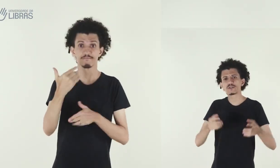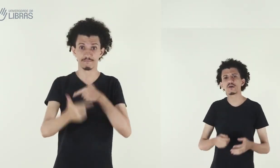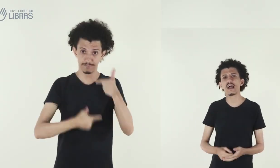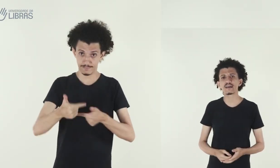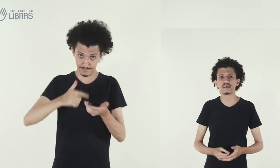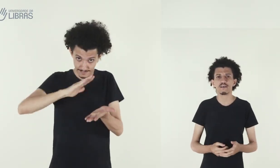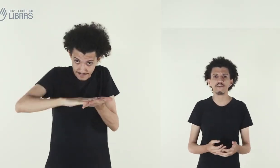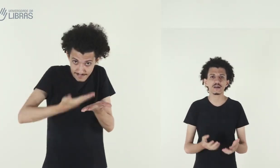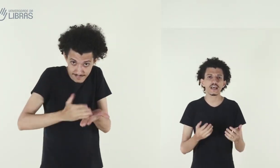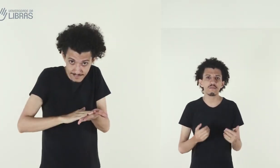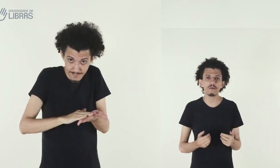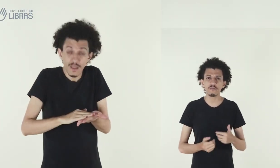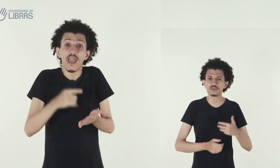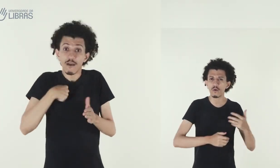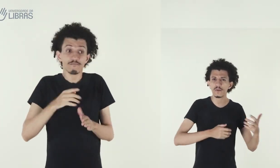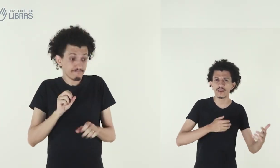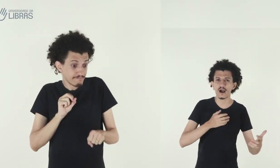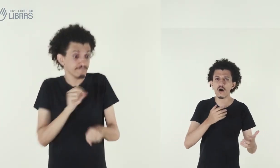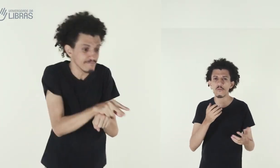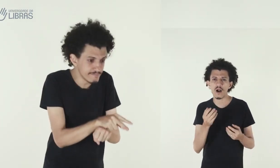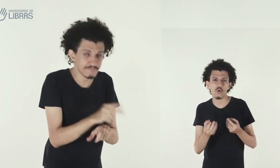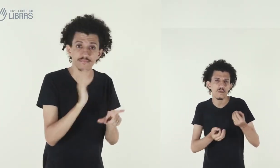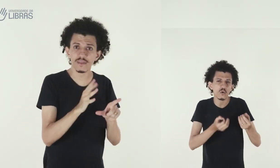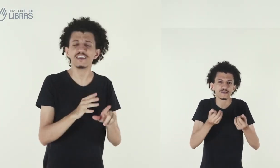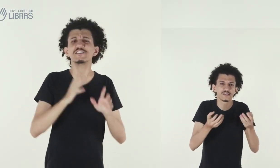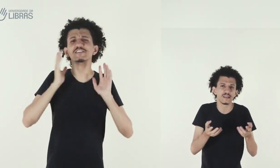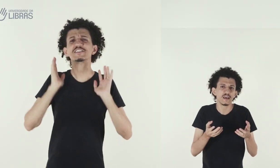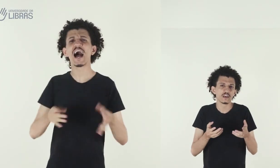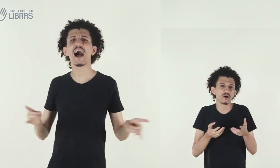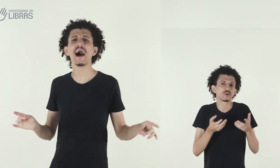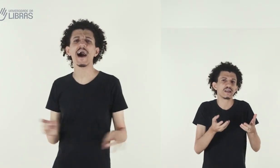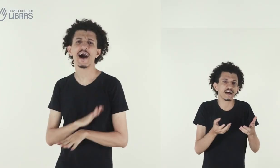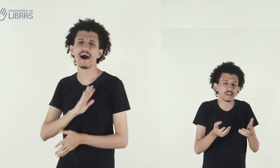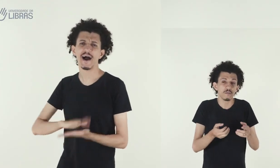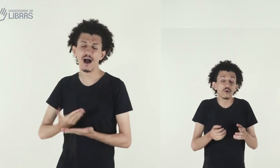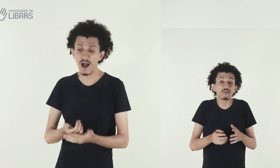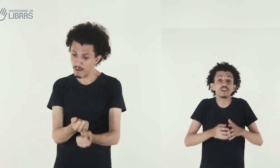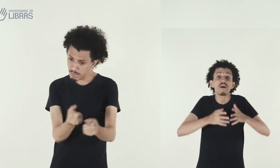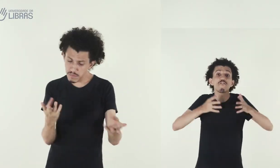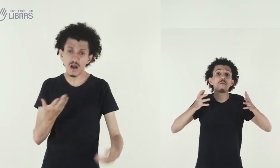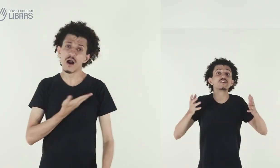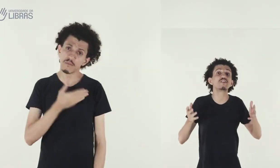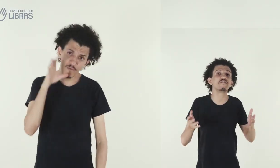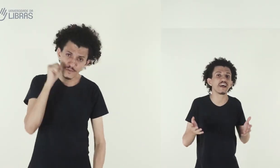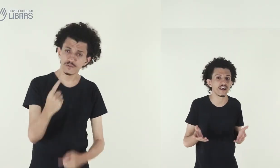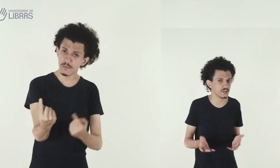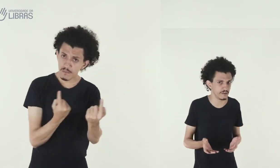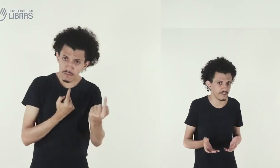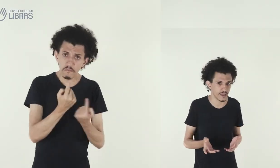Inclusive, muitos colegas vinham até mim e pediam uma opinião, alguma coisa assim, que eu ajudasse, porque eu tinha